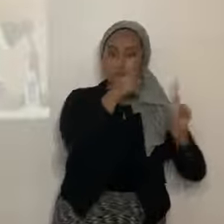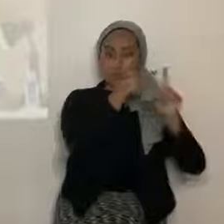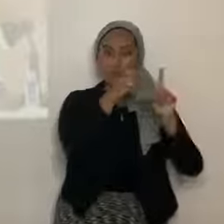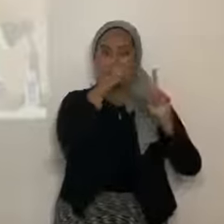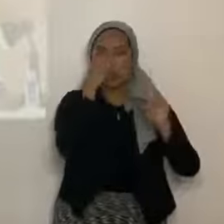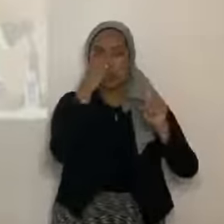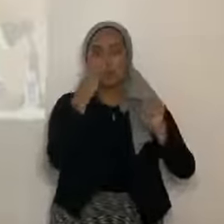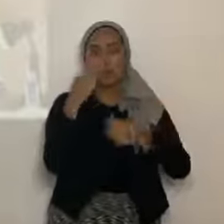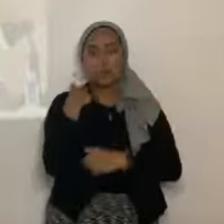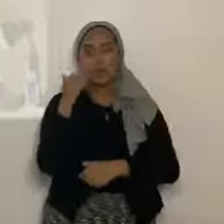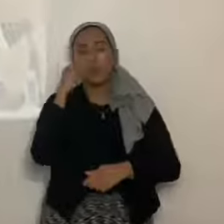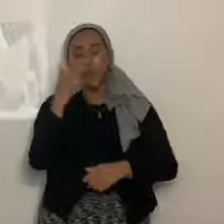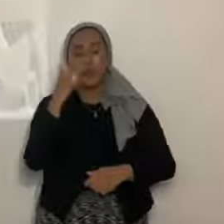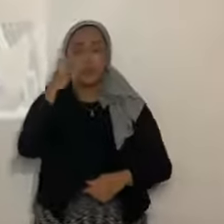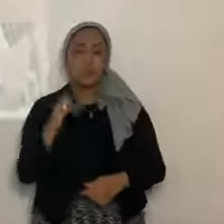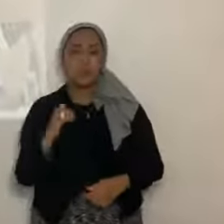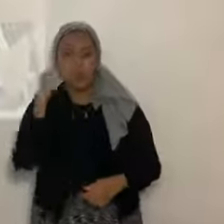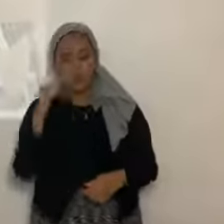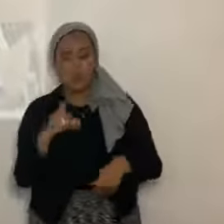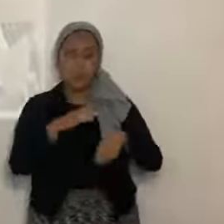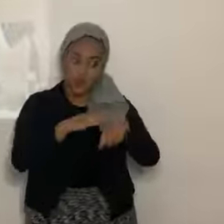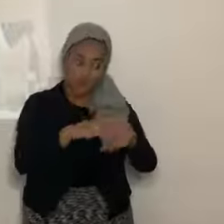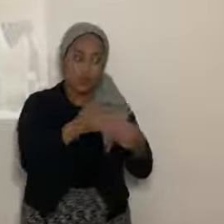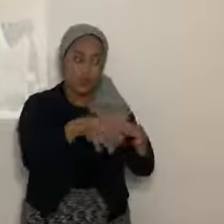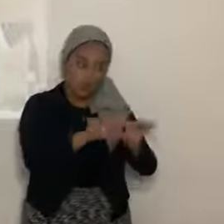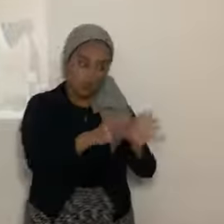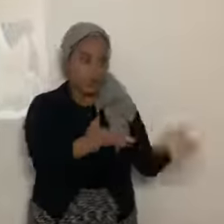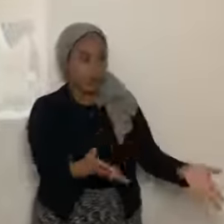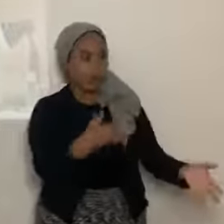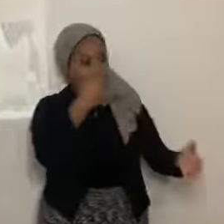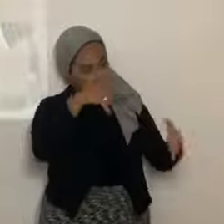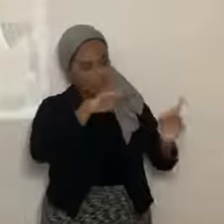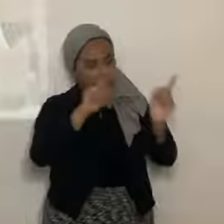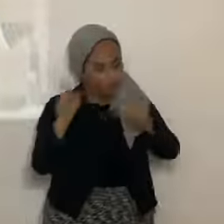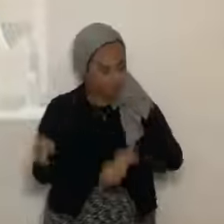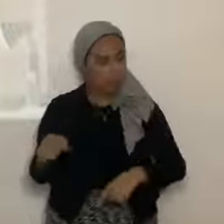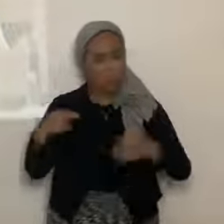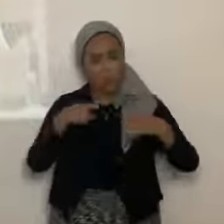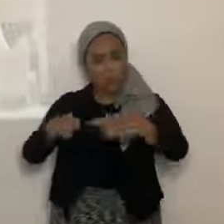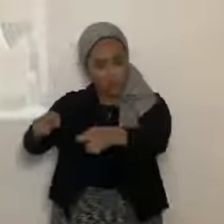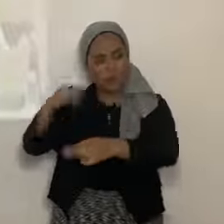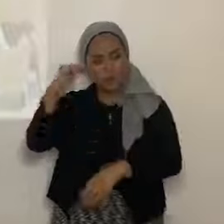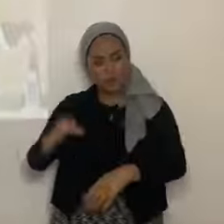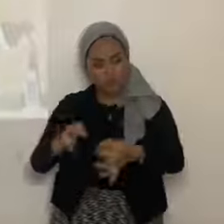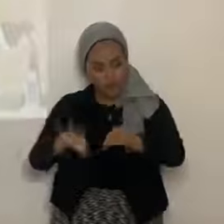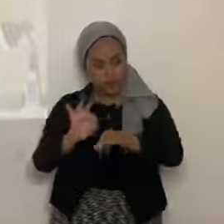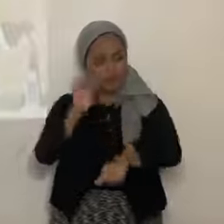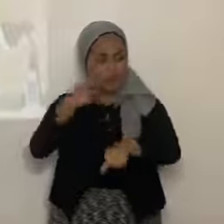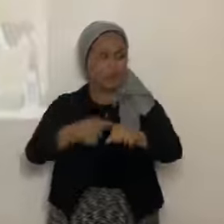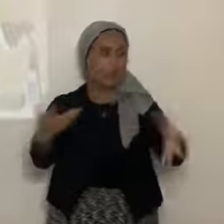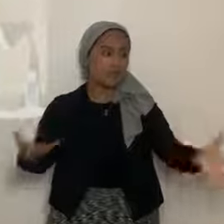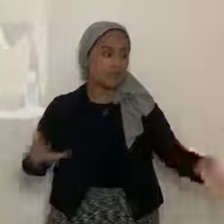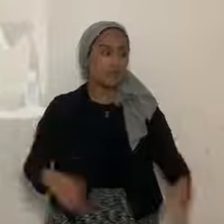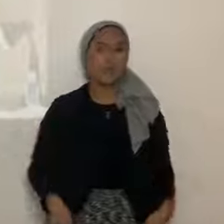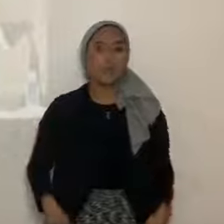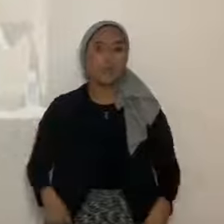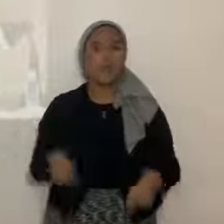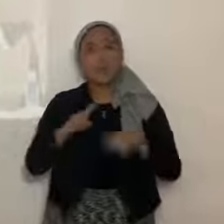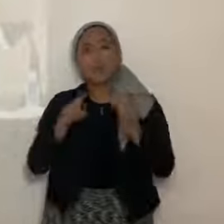bueno, ya sus criados le dicen: bueno, pues, ¿qué te cuesta hacer lo que el profeta te dijo? Pero